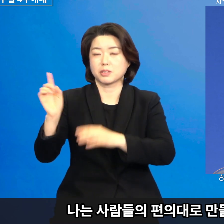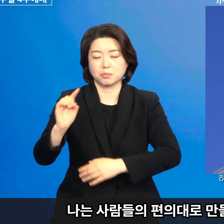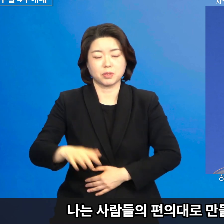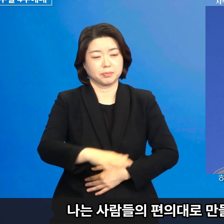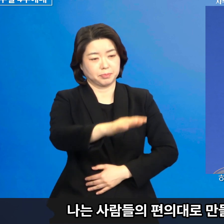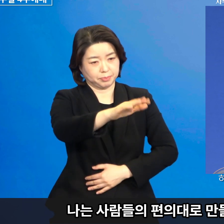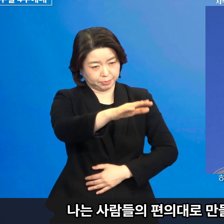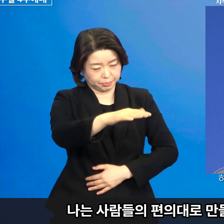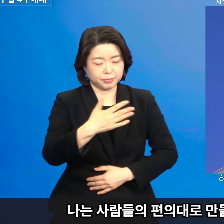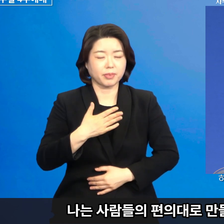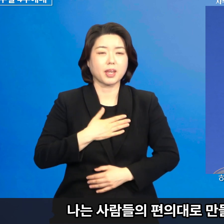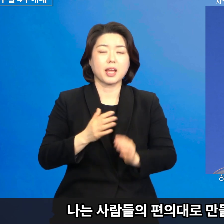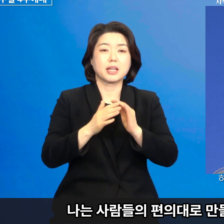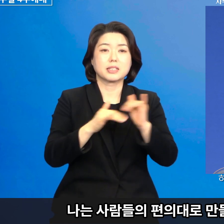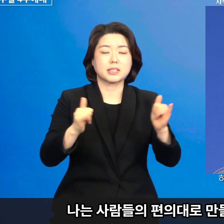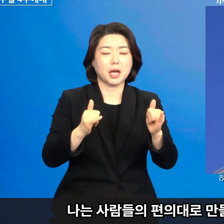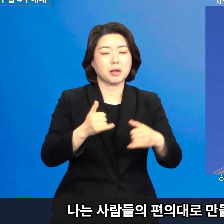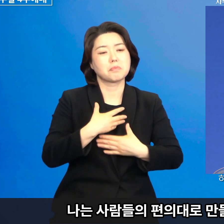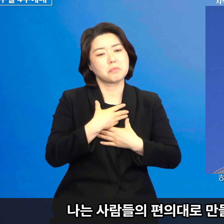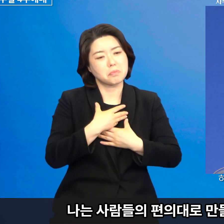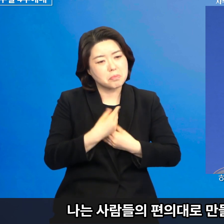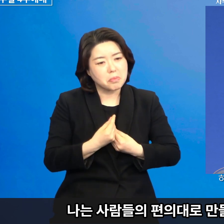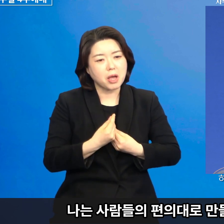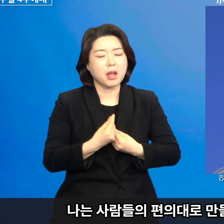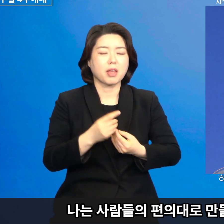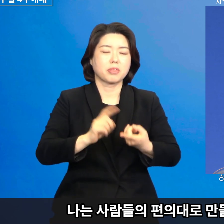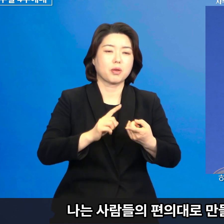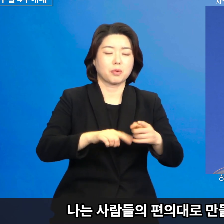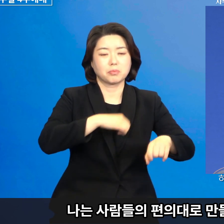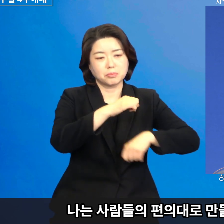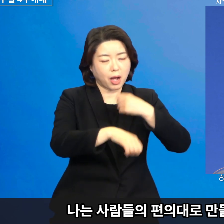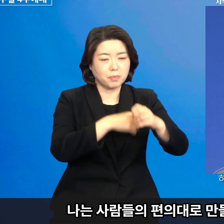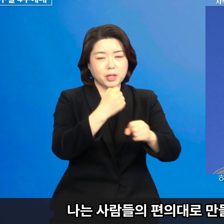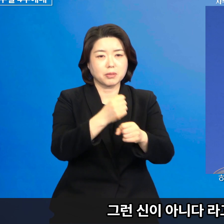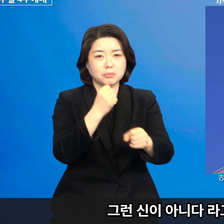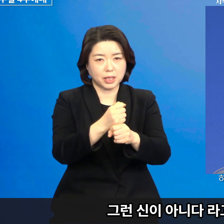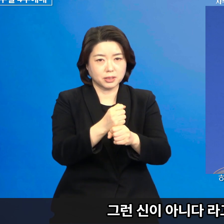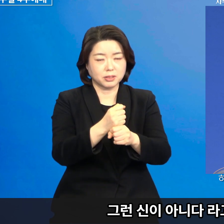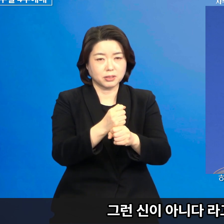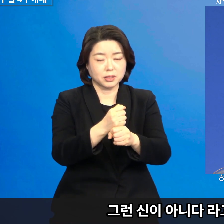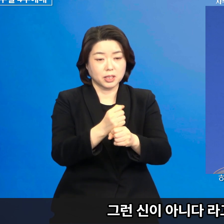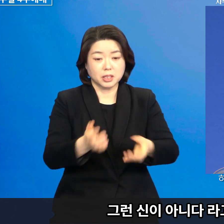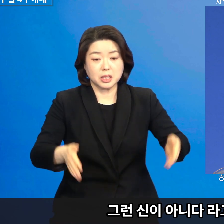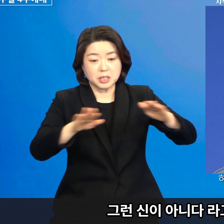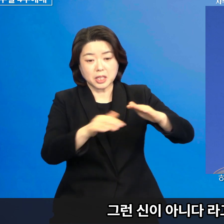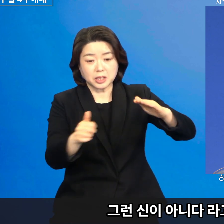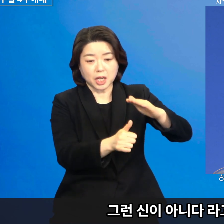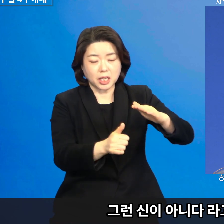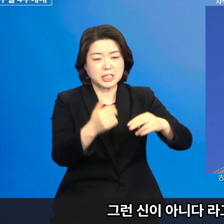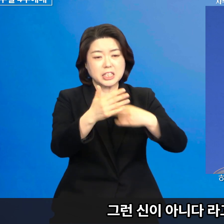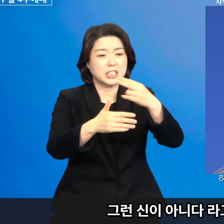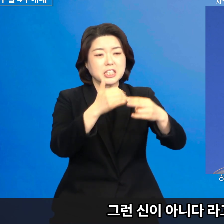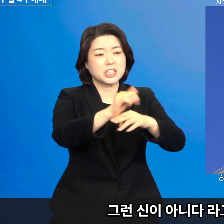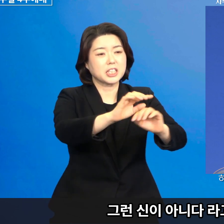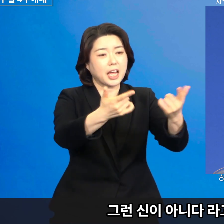나는 사람들의 편의대로 만들어진 신, 상자에 갇혀있는 그런 신이 아니다라고 경고하신 것이죠.